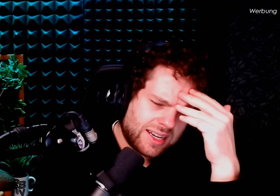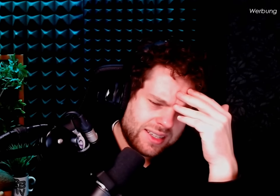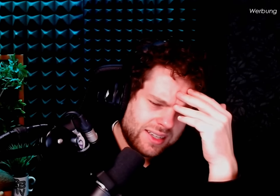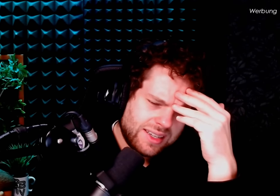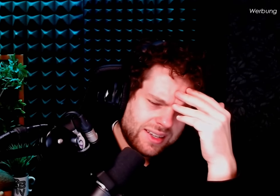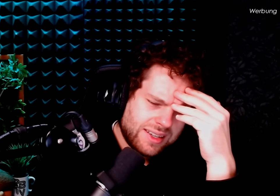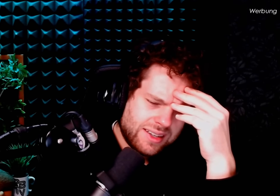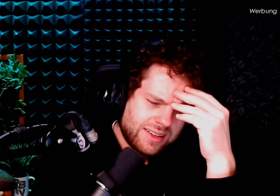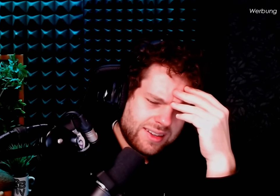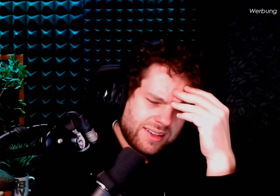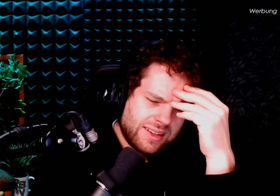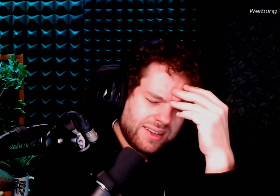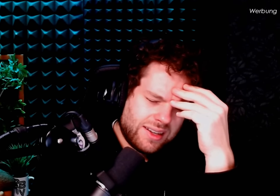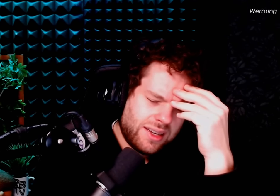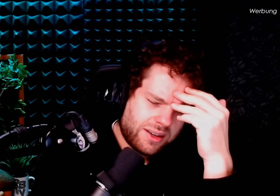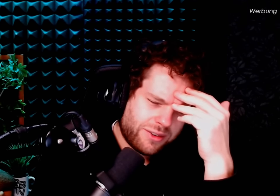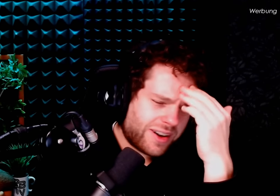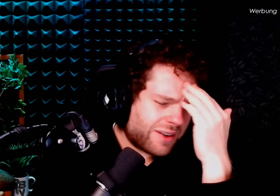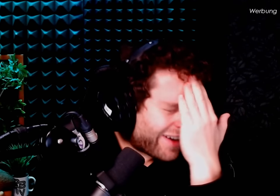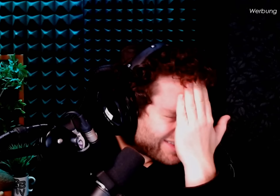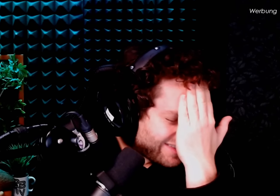da... Was?